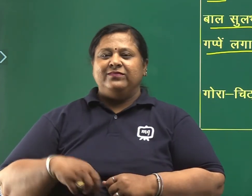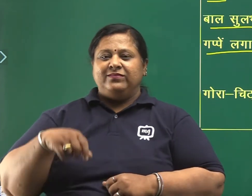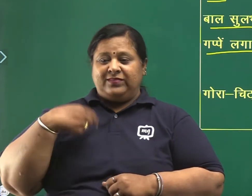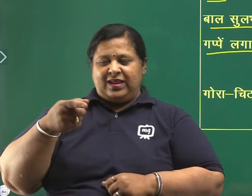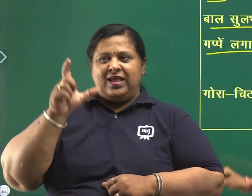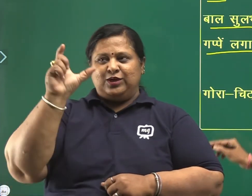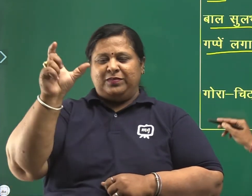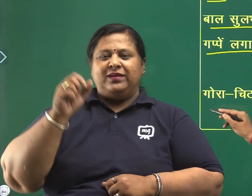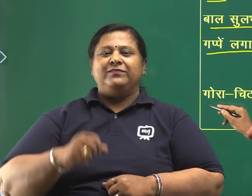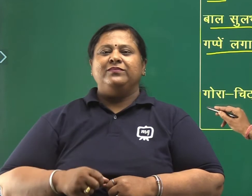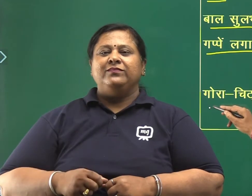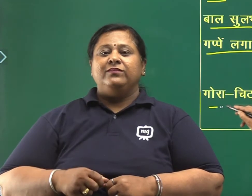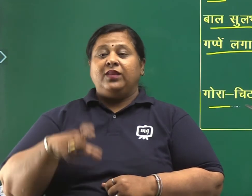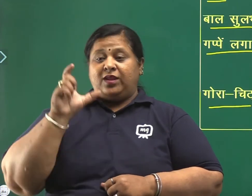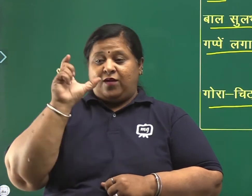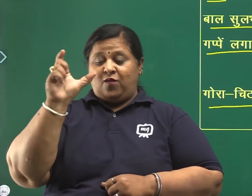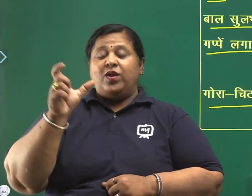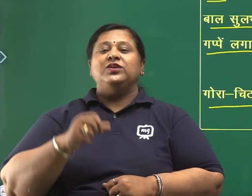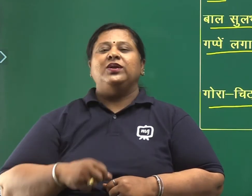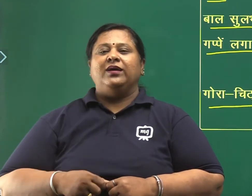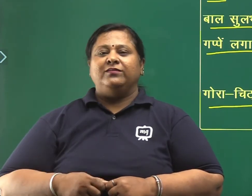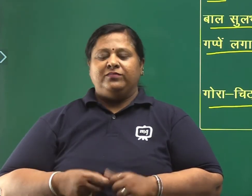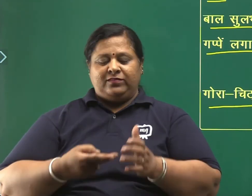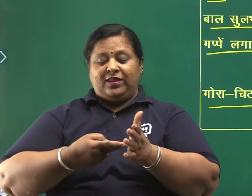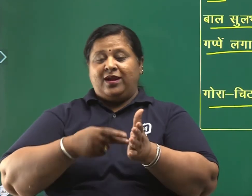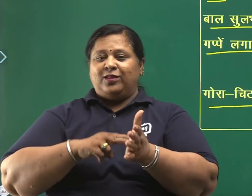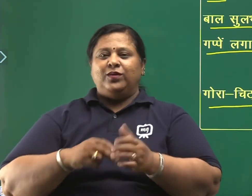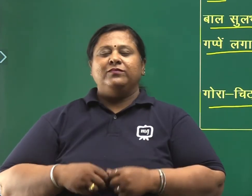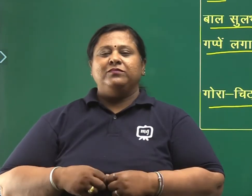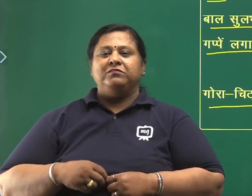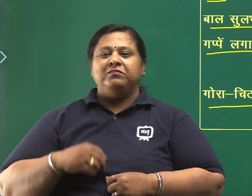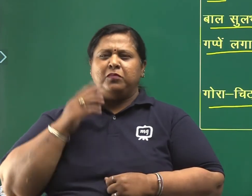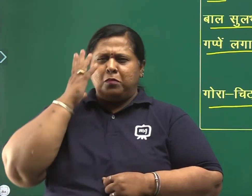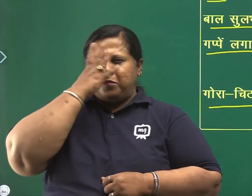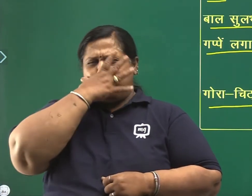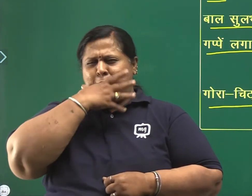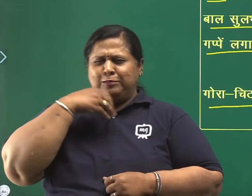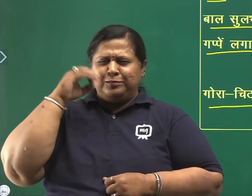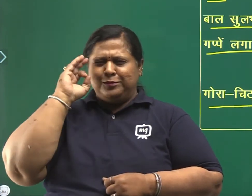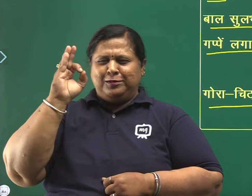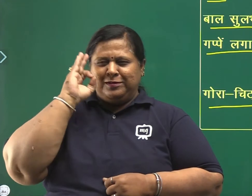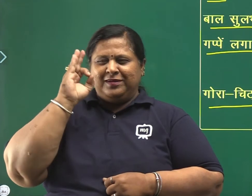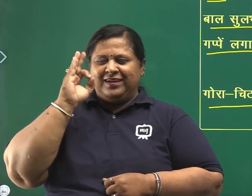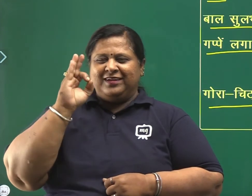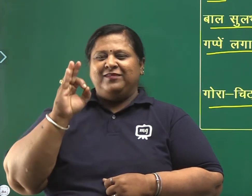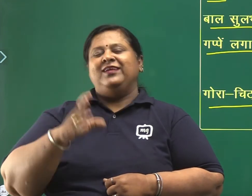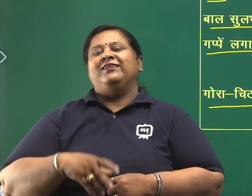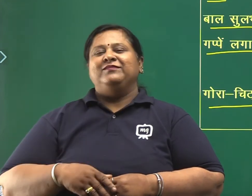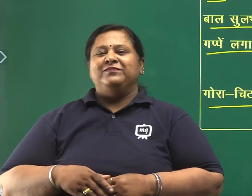आगे का शब्द है गोरा चिट्टा, अर्थ होगा खूब गोरे रंग